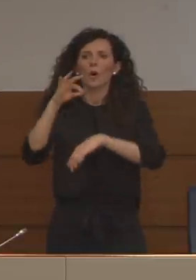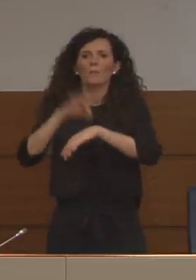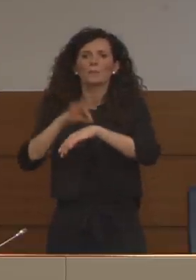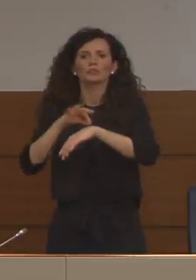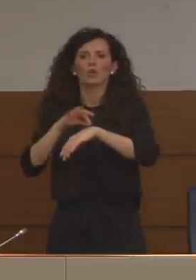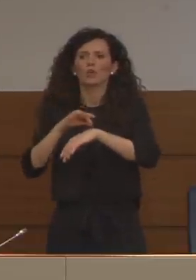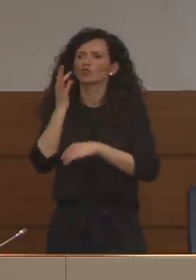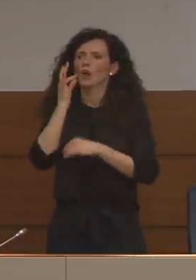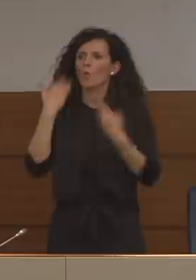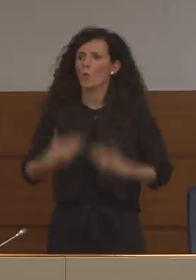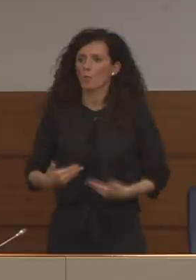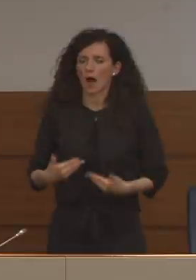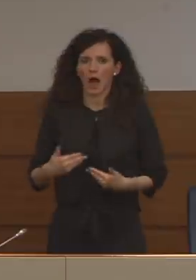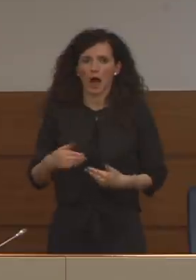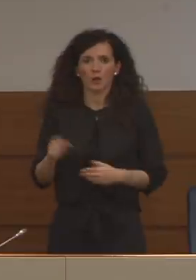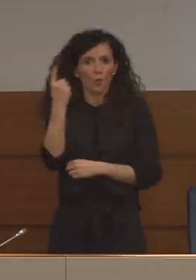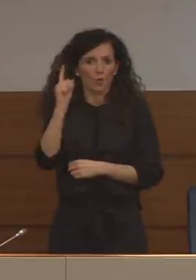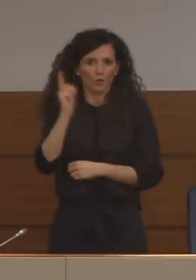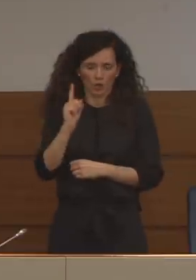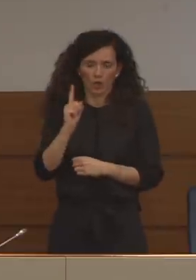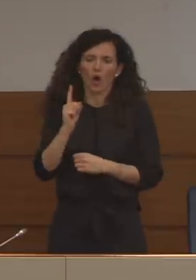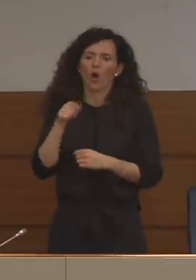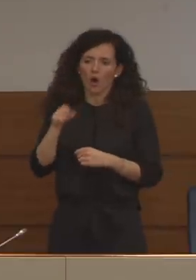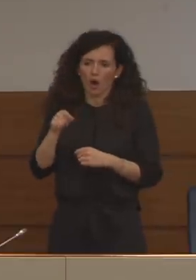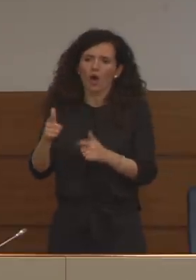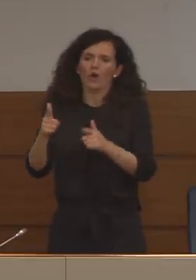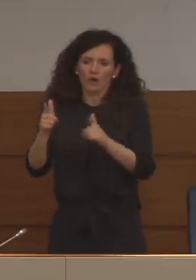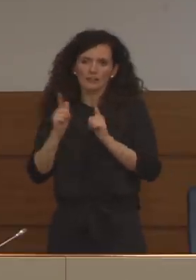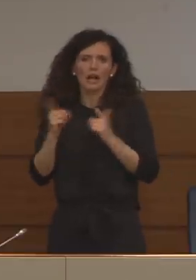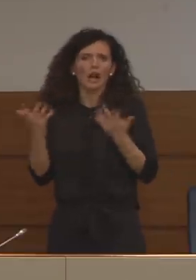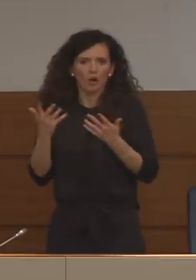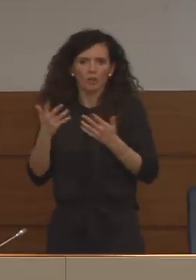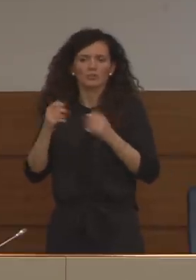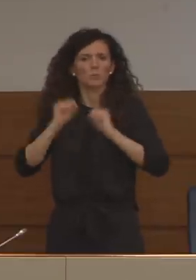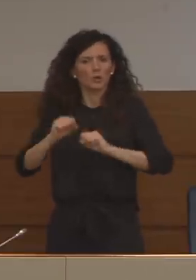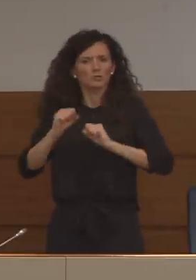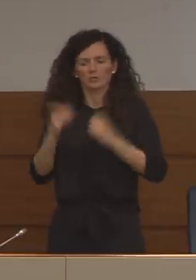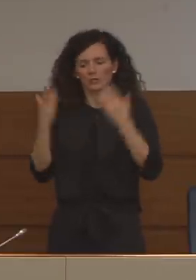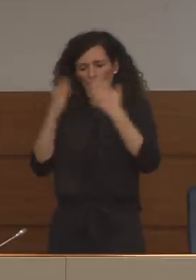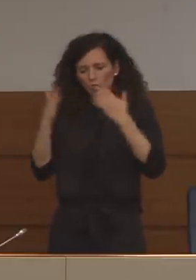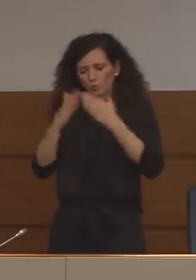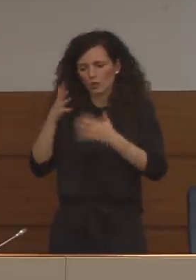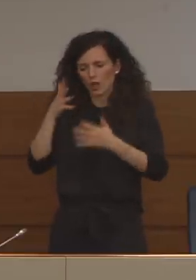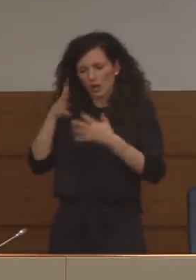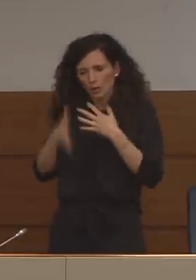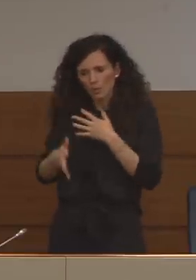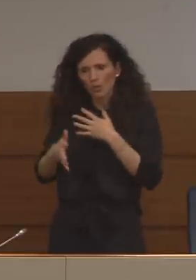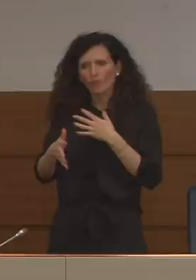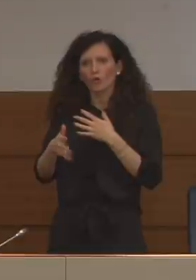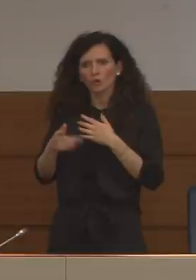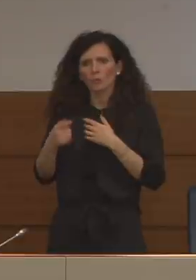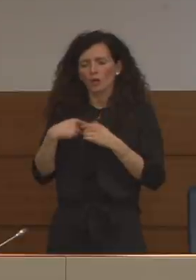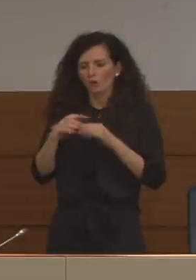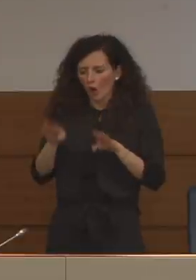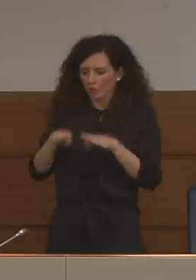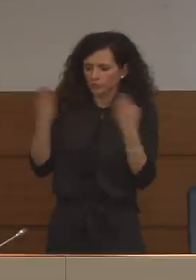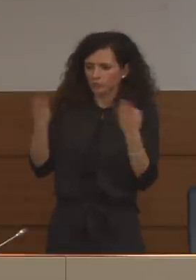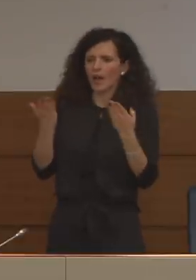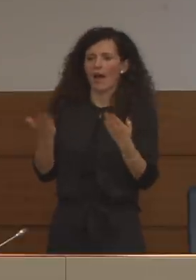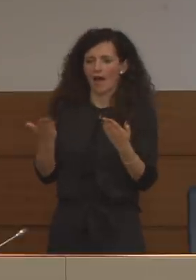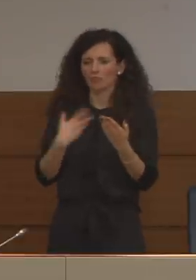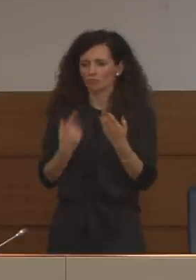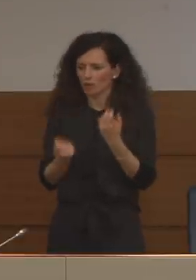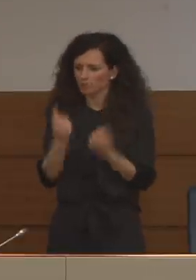tutti studi che meritano un approfondimento che magari ci daranno informazioni e spunti utili